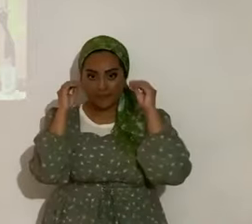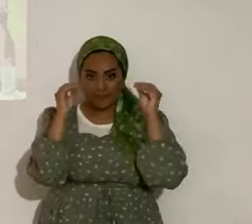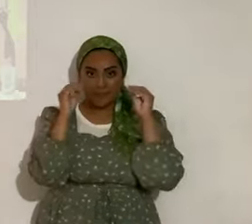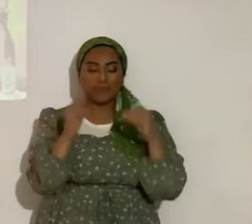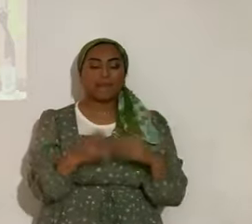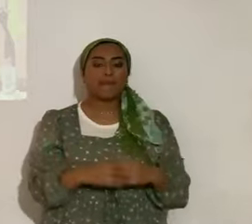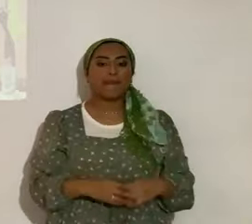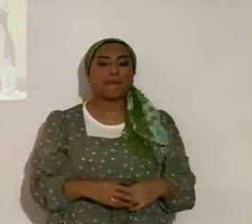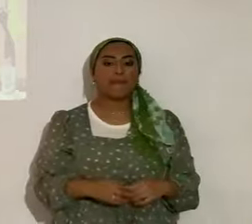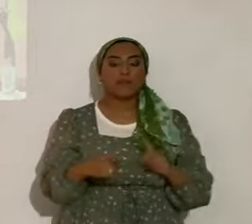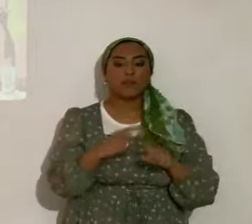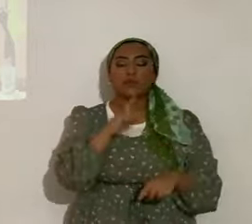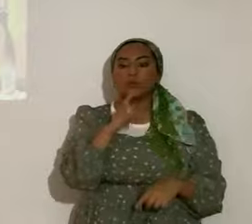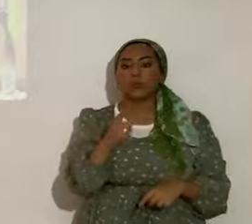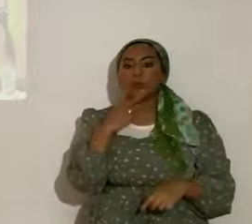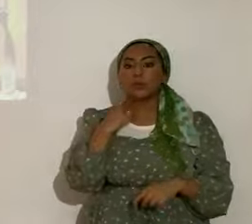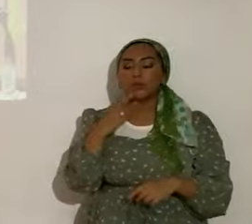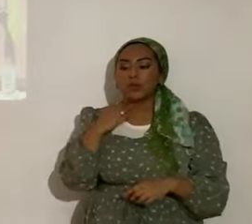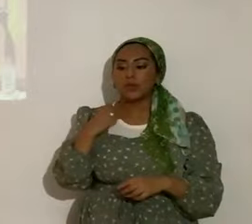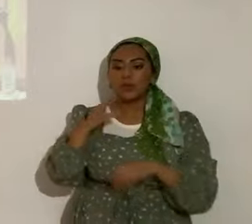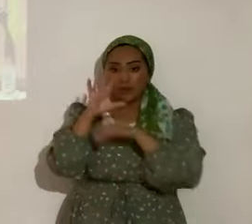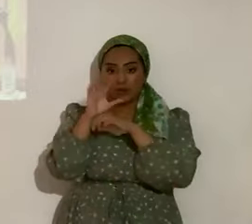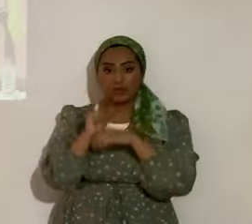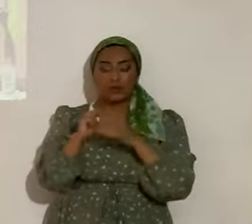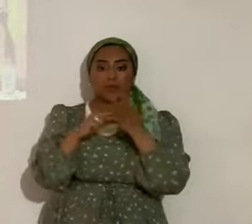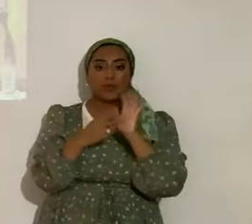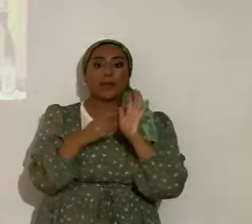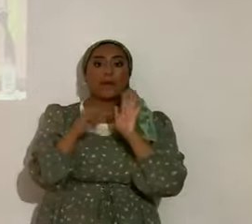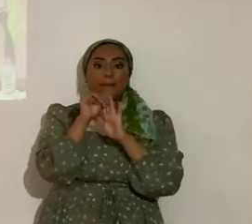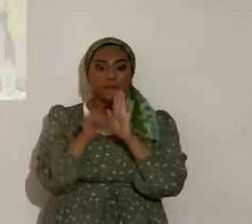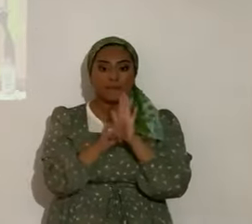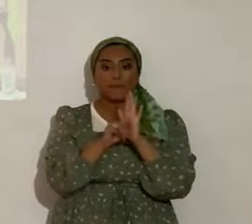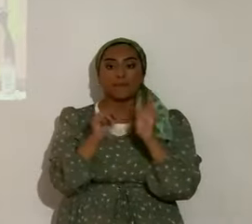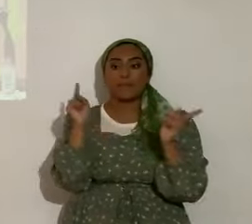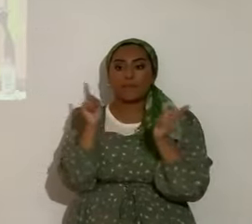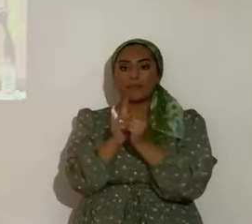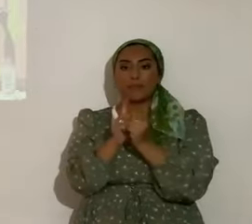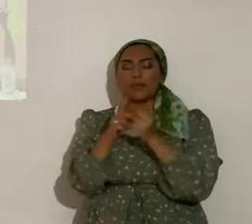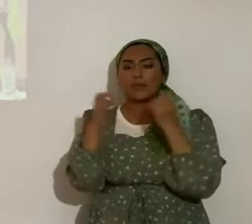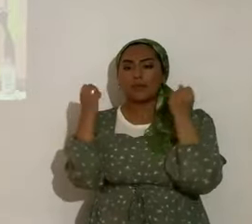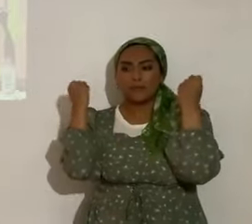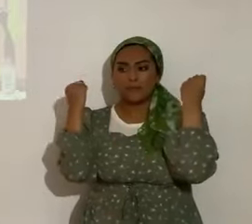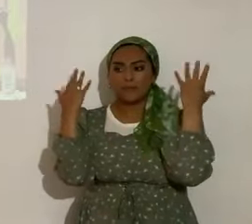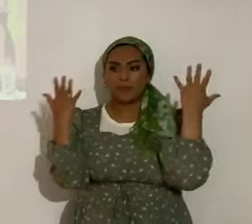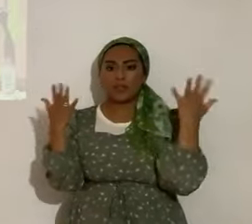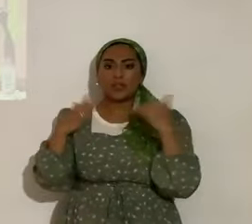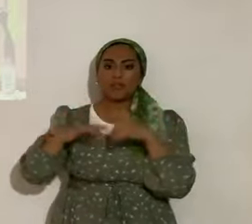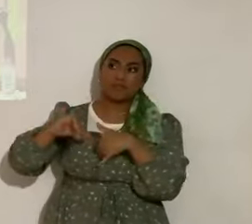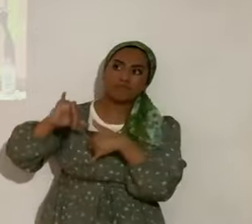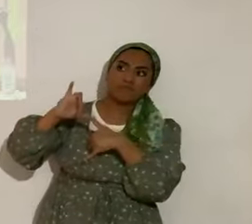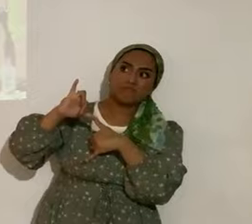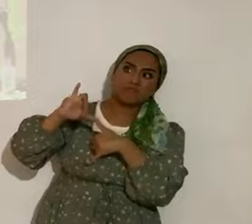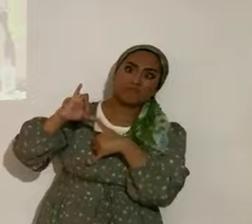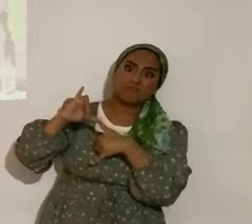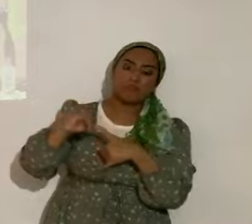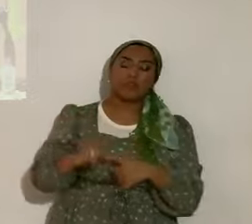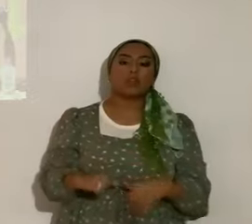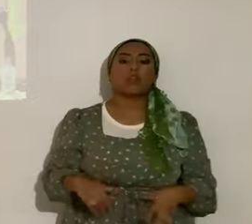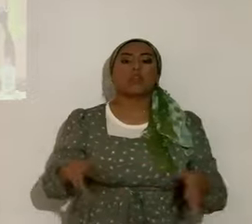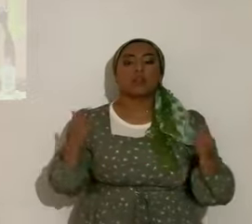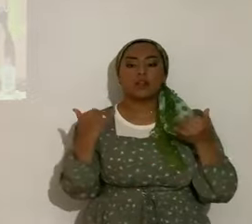tradición judía verdadera que dice que Moisés se tuvo que enfrentar a muchos gigantes.